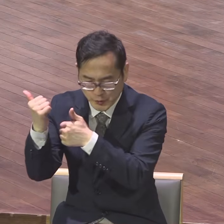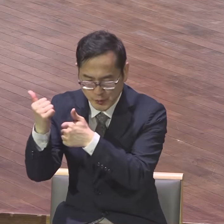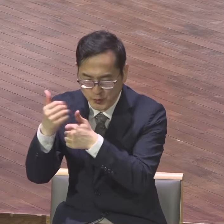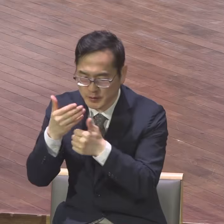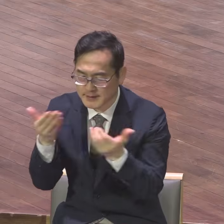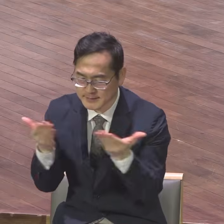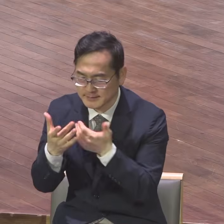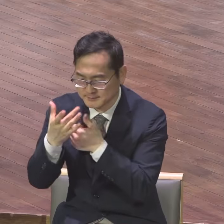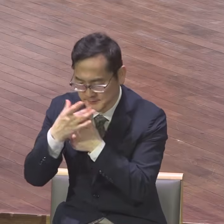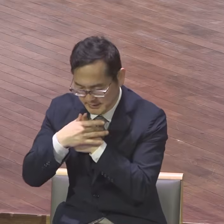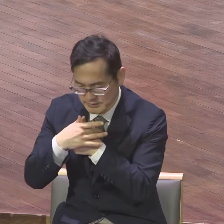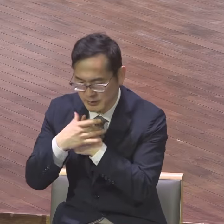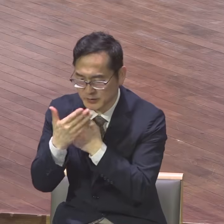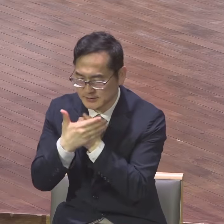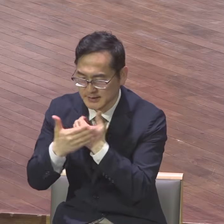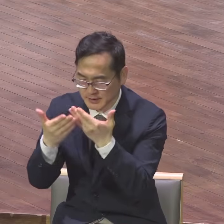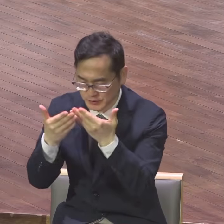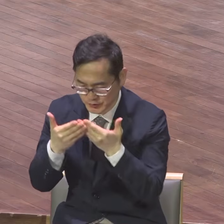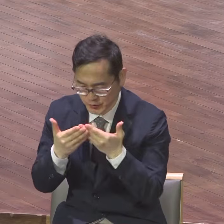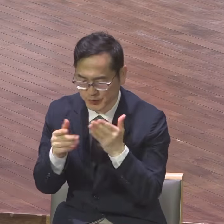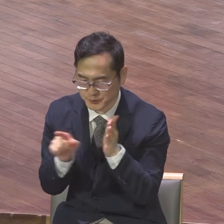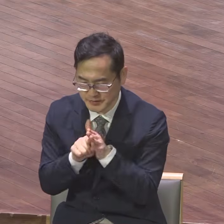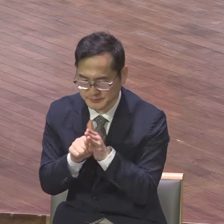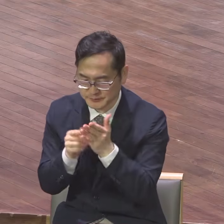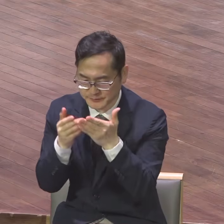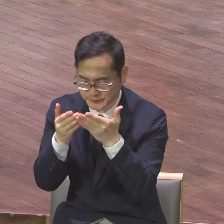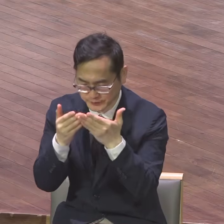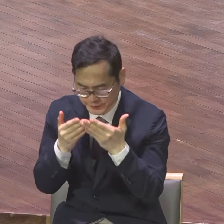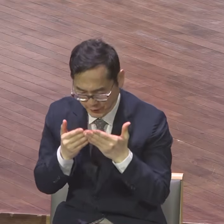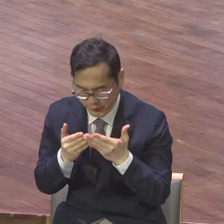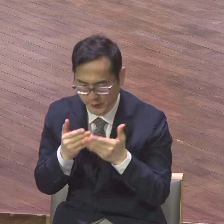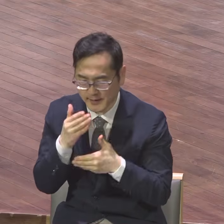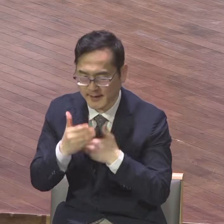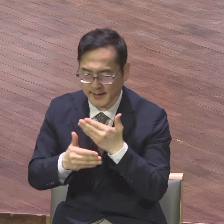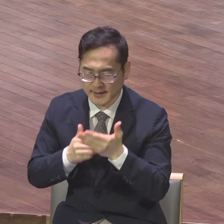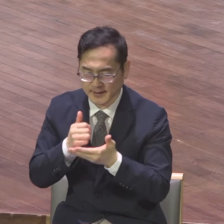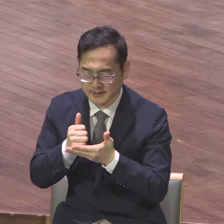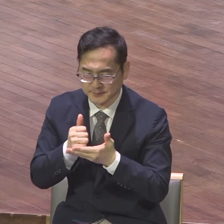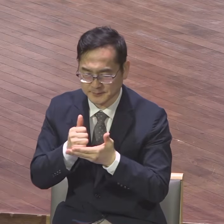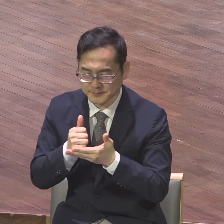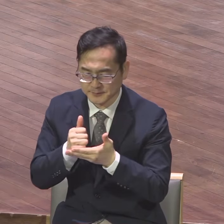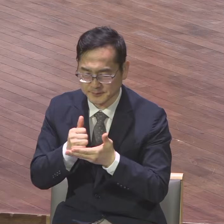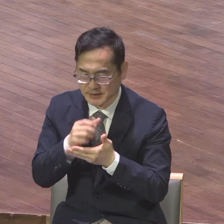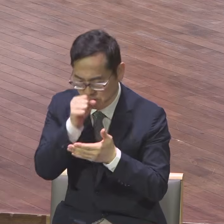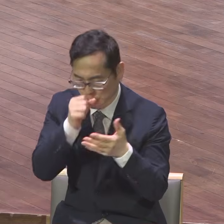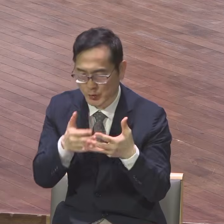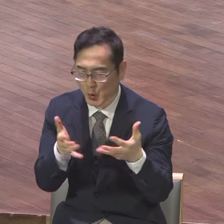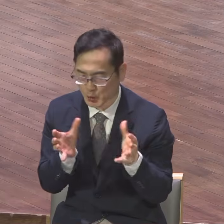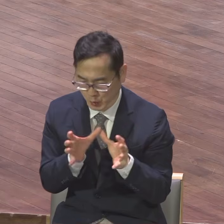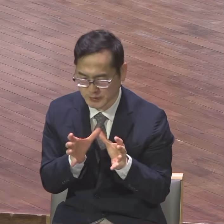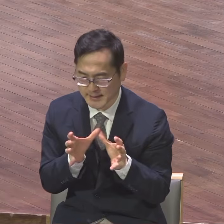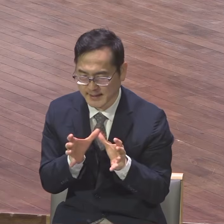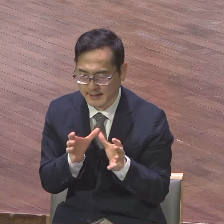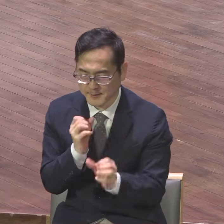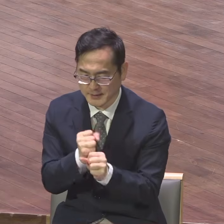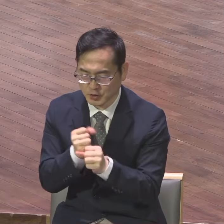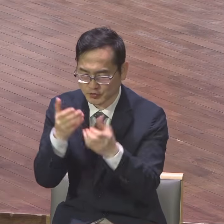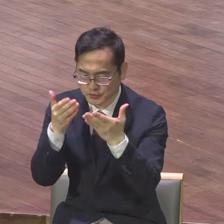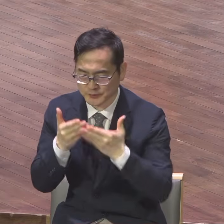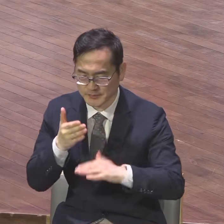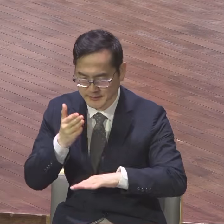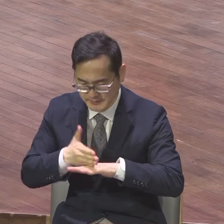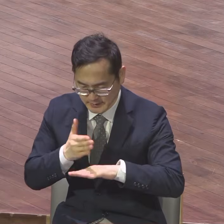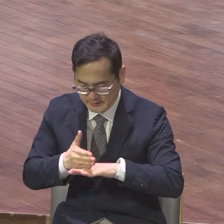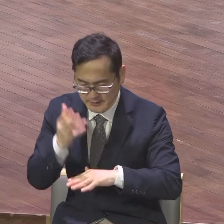직분 주시고 은혜 주시고 믿음 주시고 하나님께서 공동체 주신 거 감사를 드립니다.